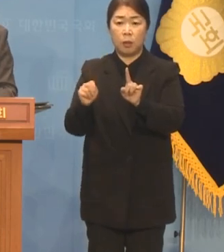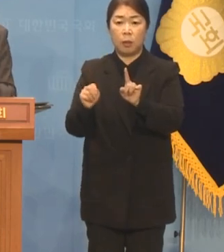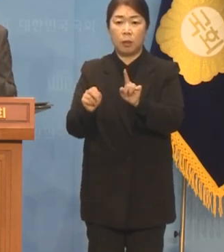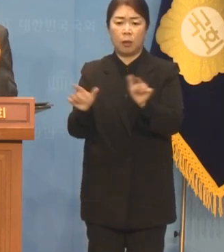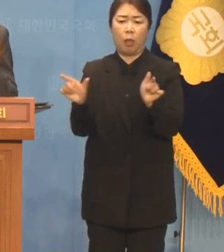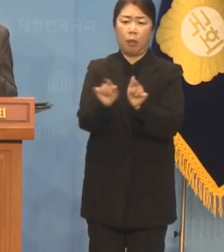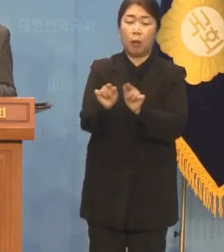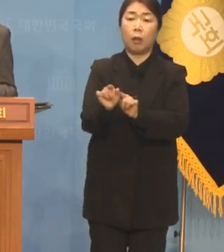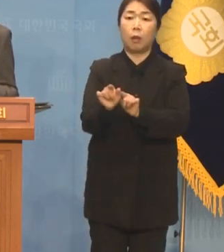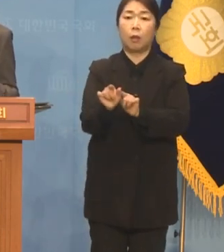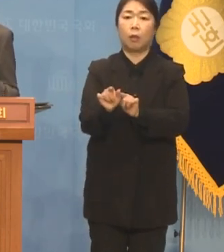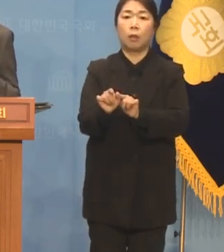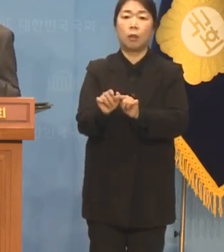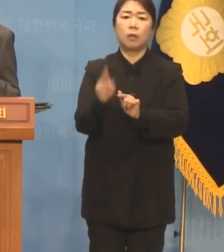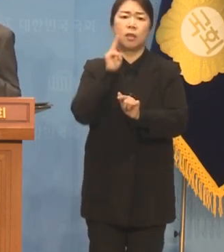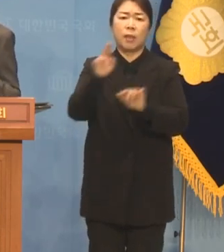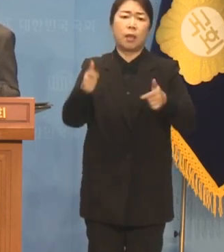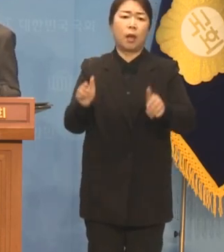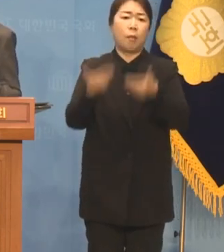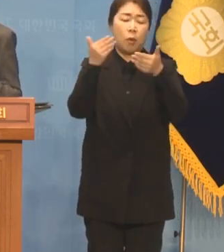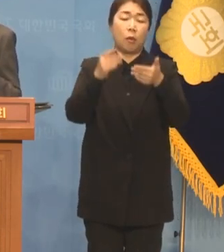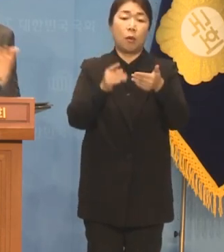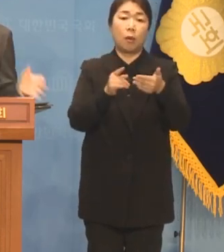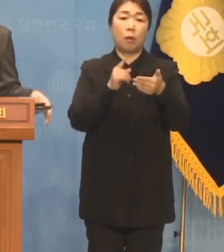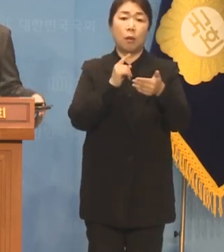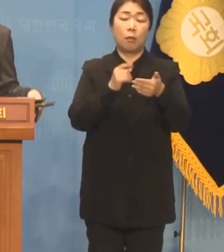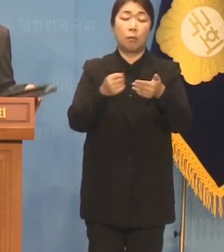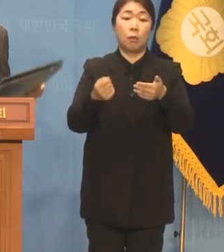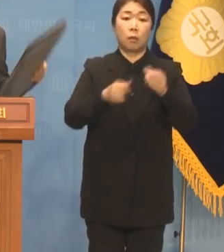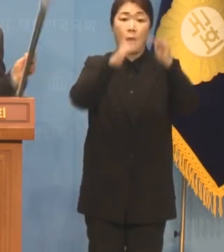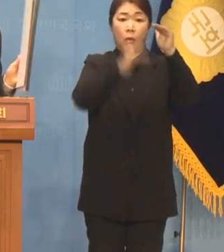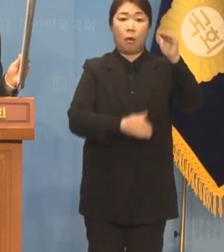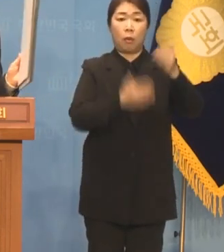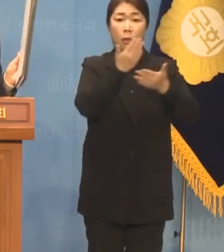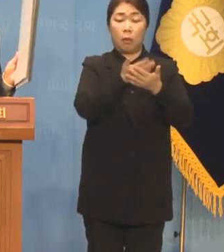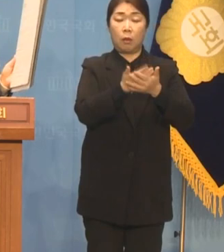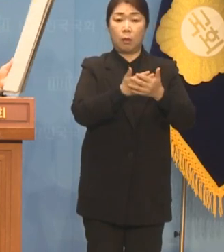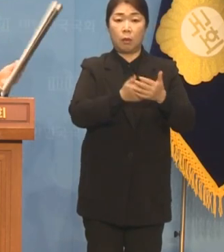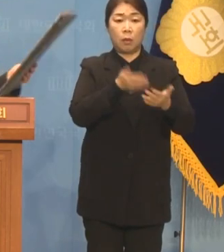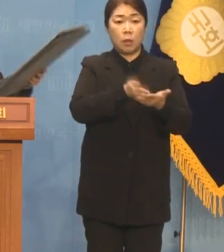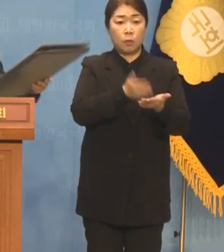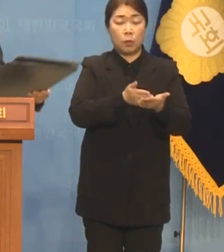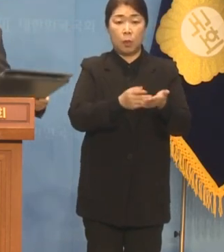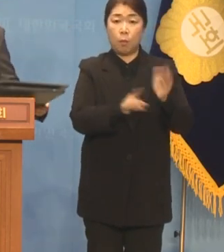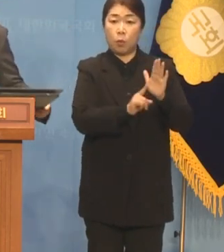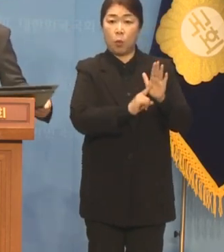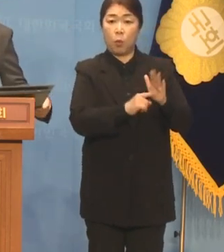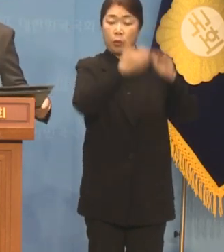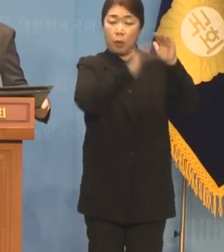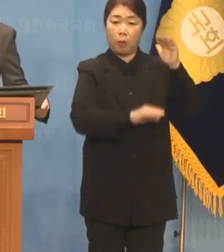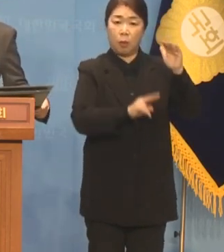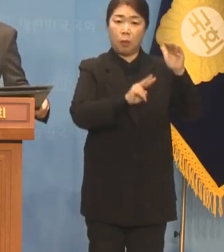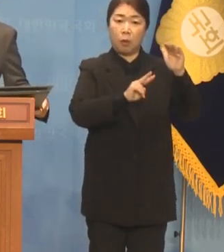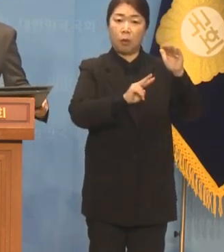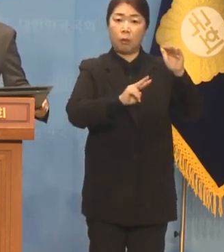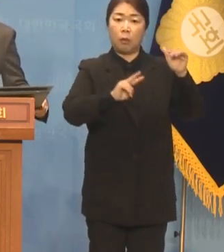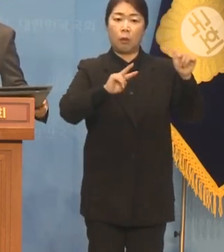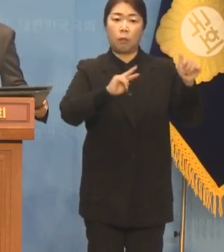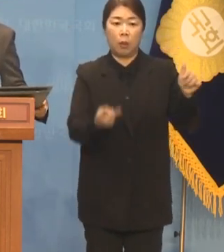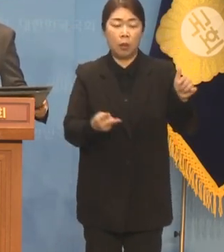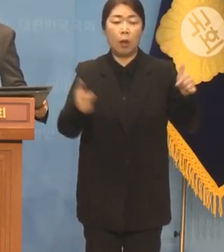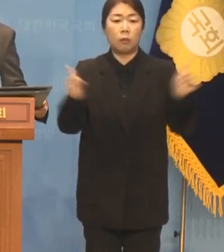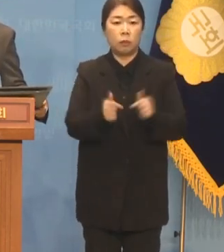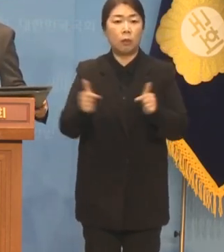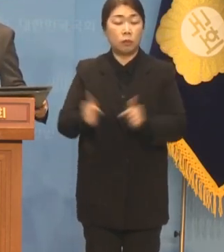도배하고 그날 사건 당일 이 문자 발송, 대테러 상황실 문자 발송